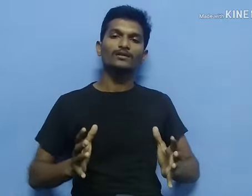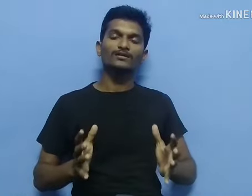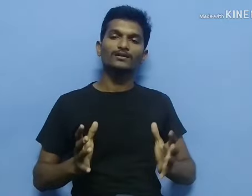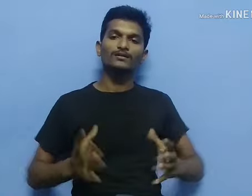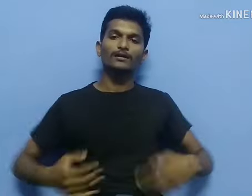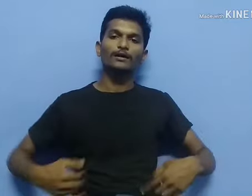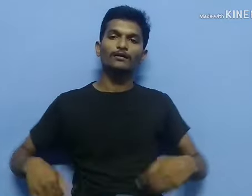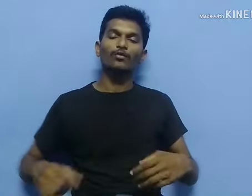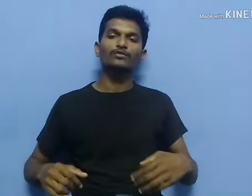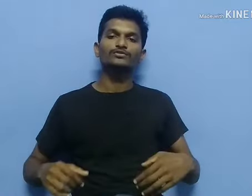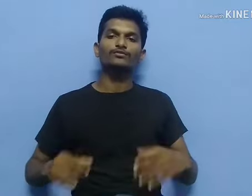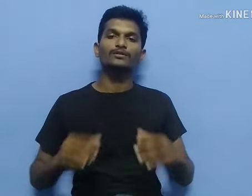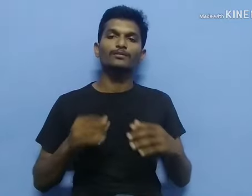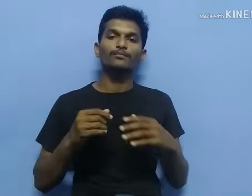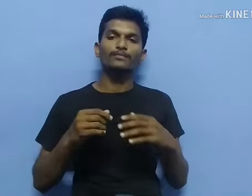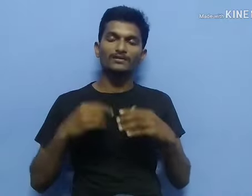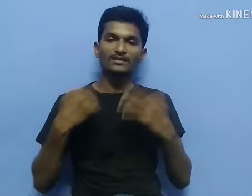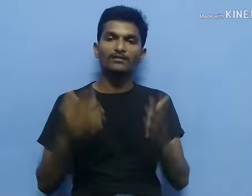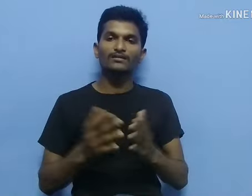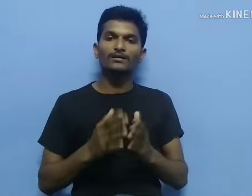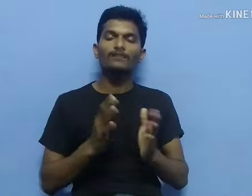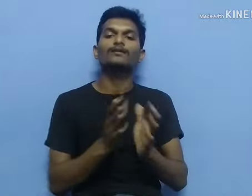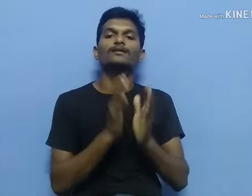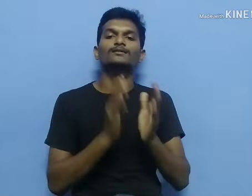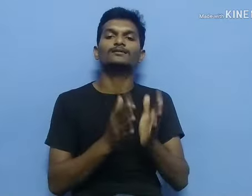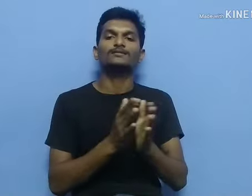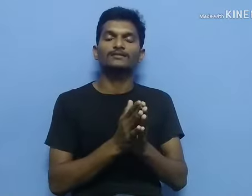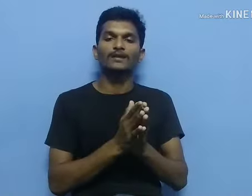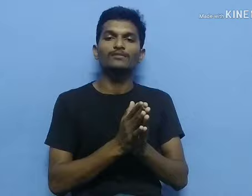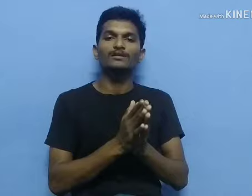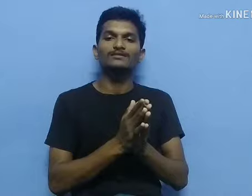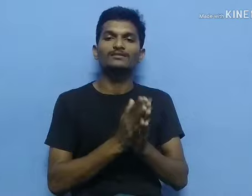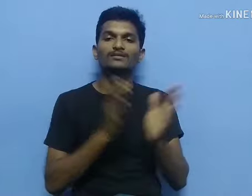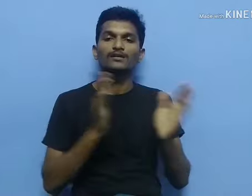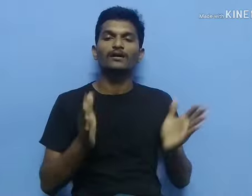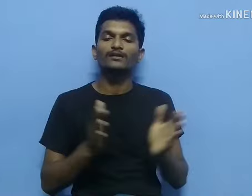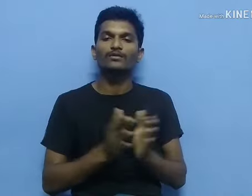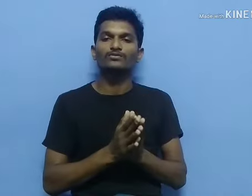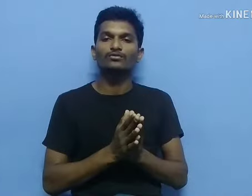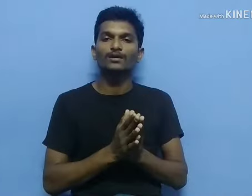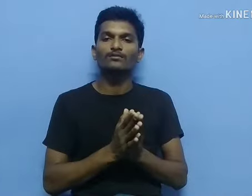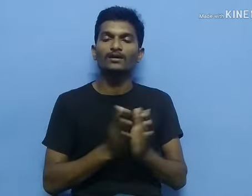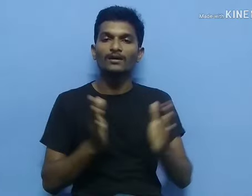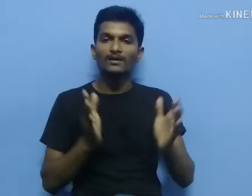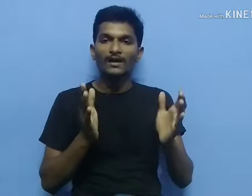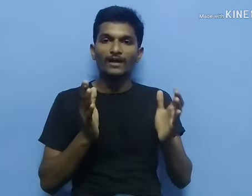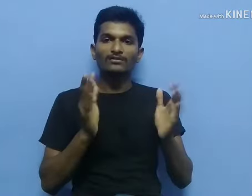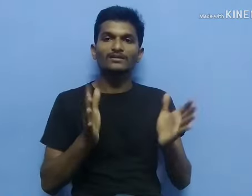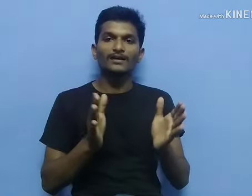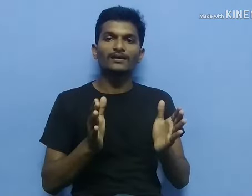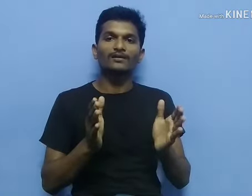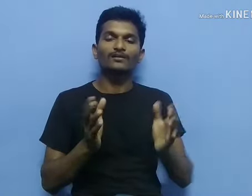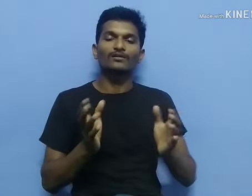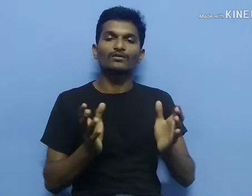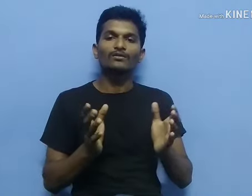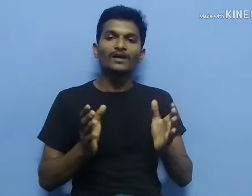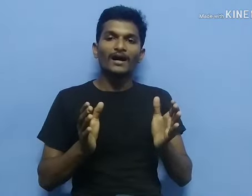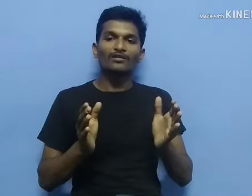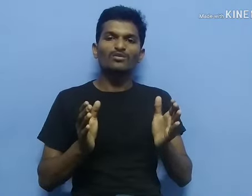இருந்து கோட் ஷூட் வந்து பெருசா வந்து தமிழ் இண்டஸ்ட்ரீஸ்ல அதிகமா ஷூட் ஆகுதுன்னா அது வந்து தலைக்காக தான் இருக்கும். அது வந்து